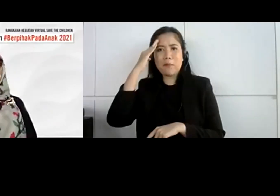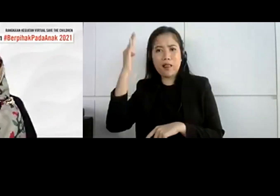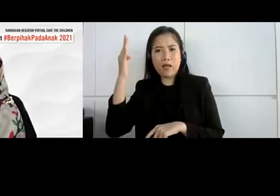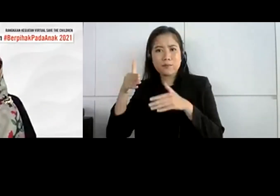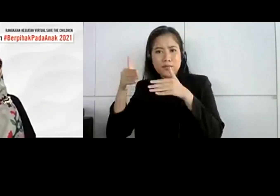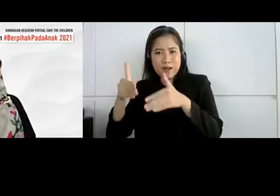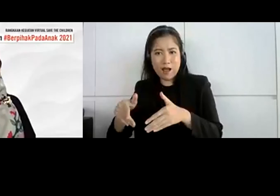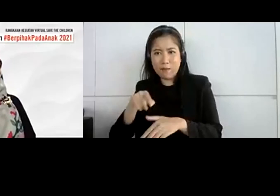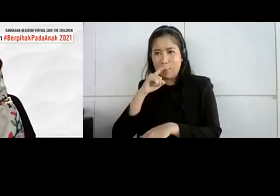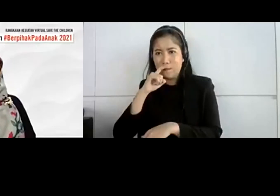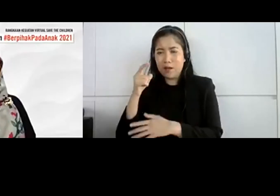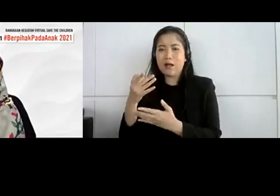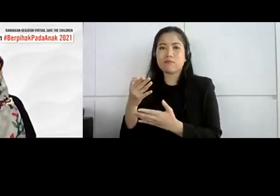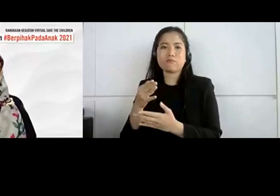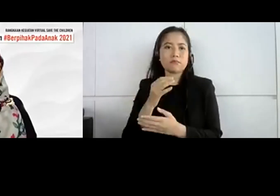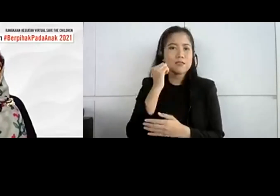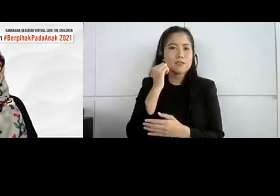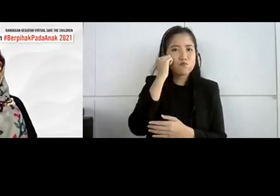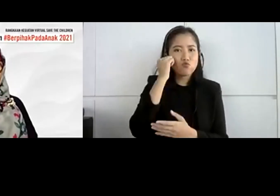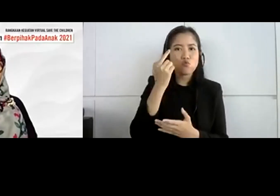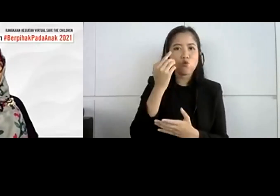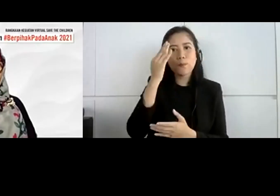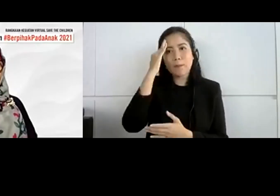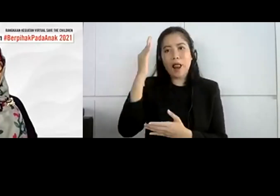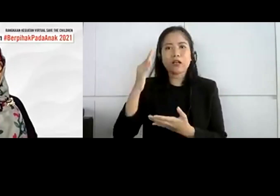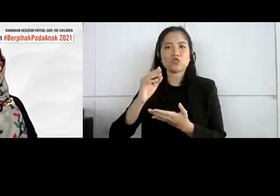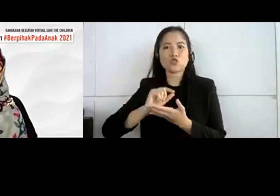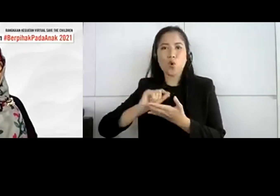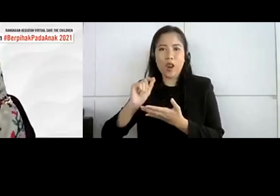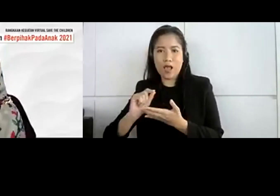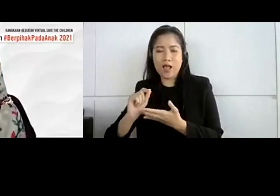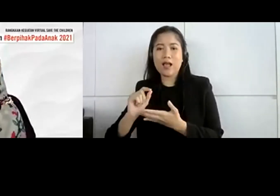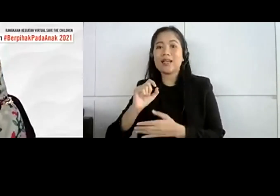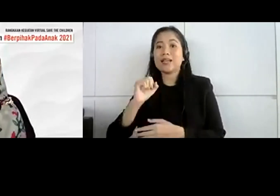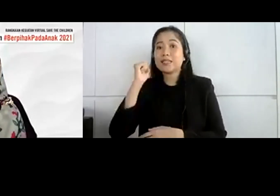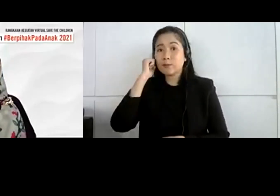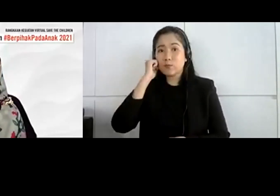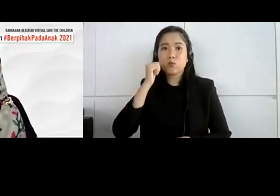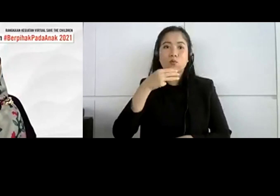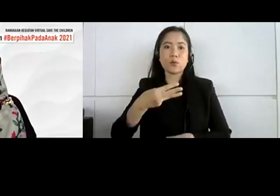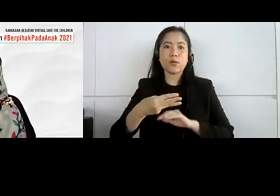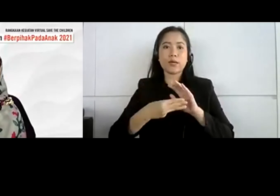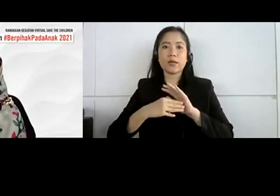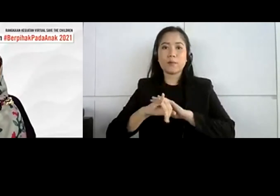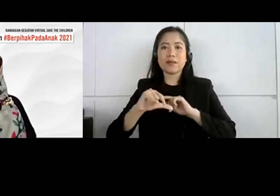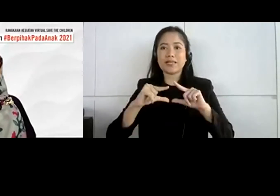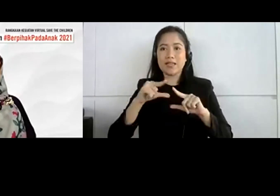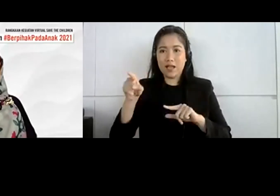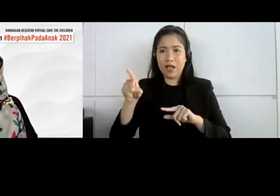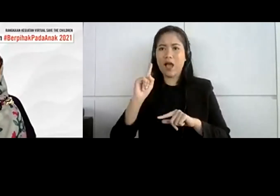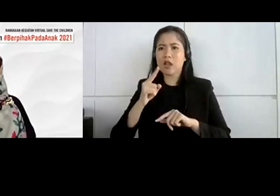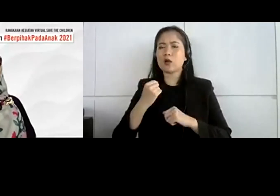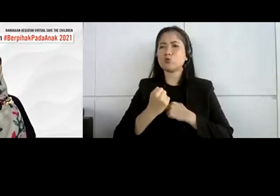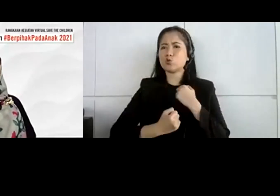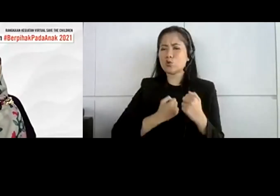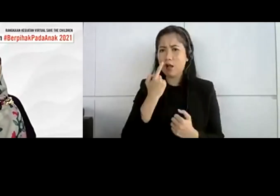Bidang, Ibu Kepala Sekolah, dan Ibu Emilia terkait dengan upaya-upaya konkret yang